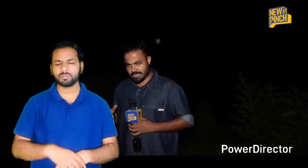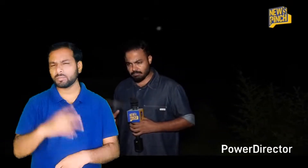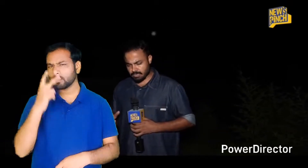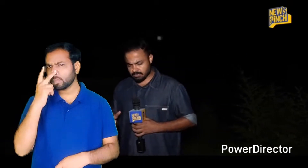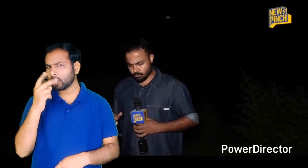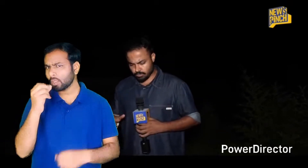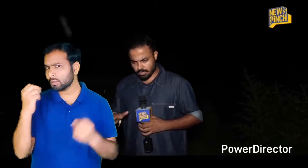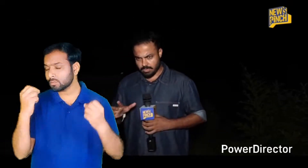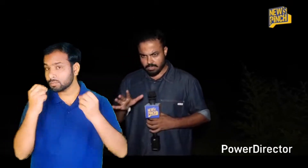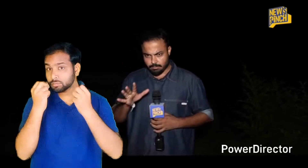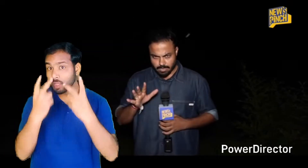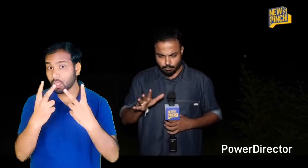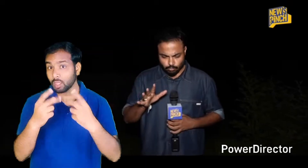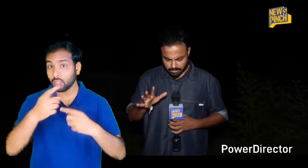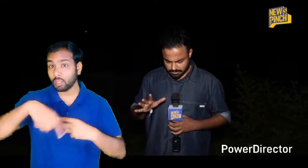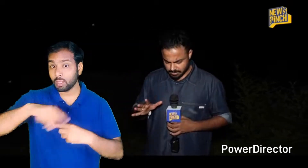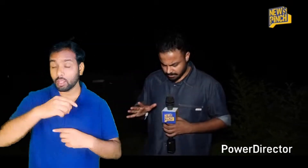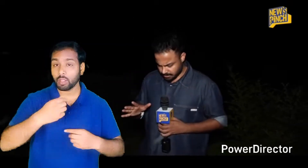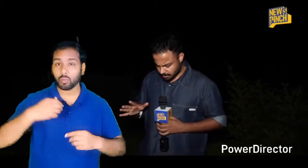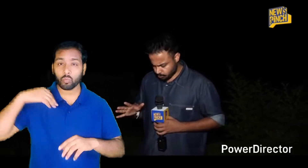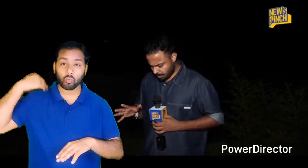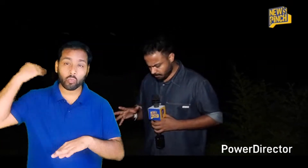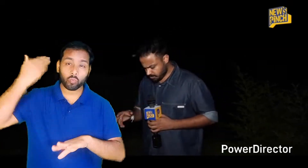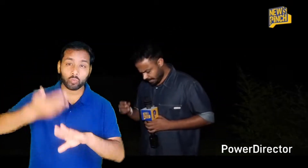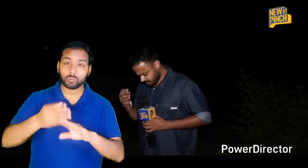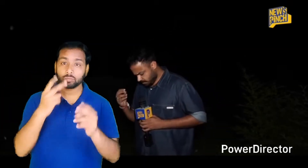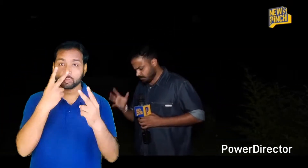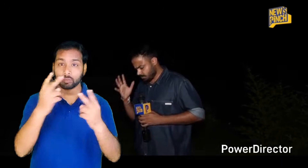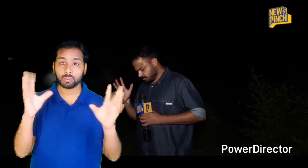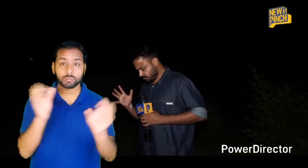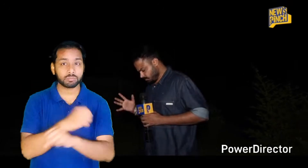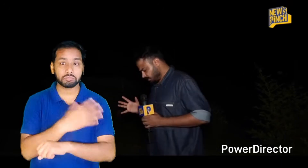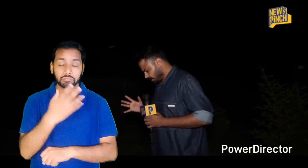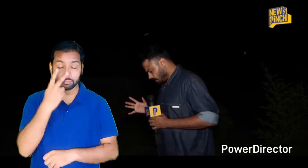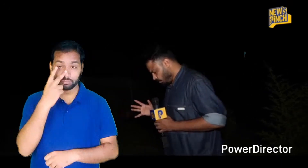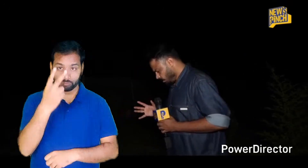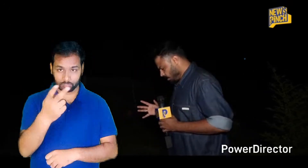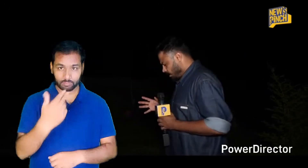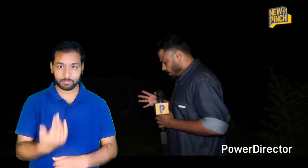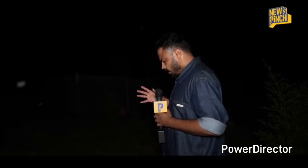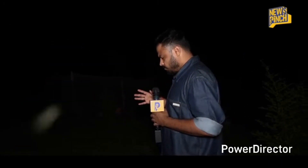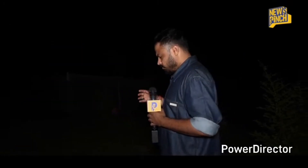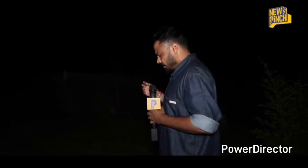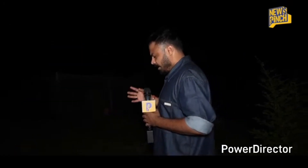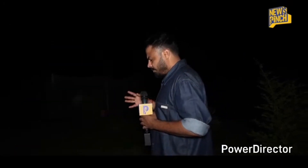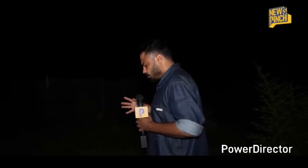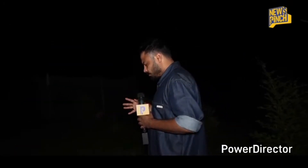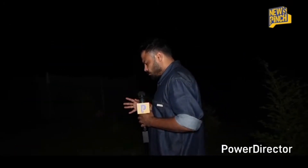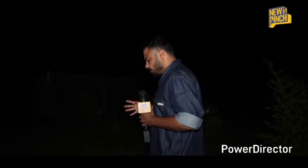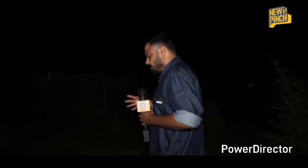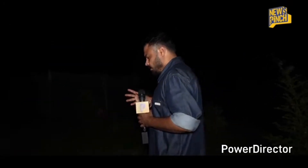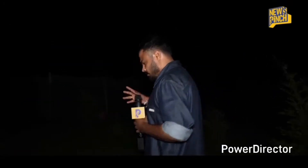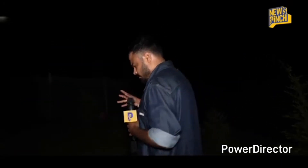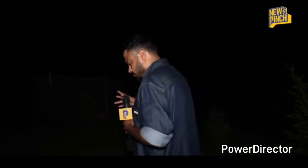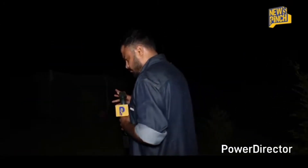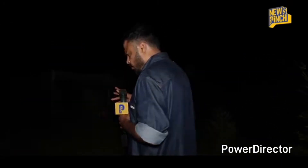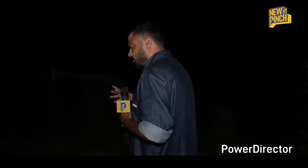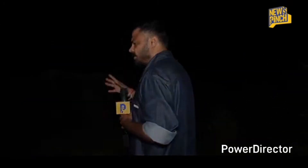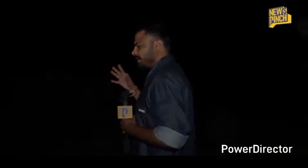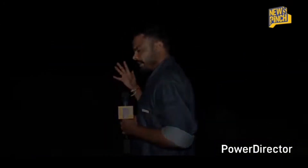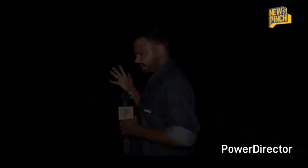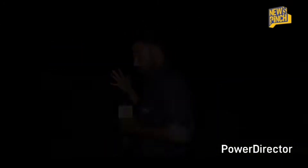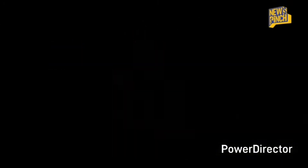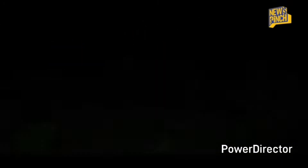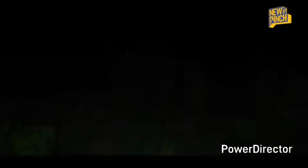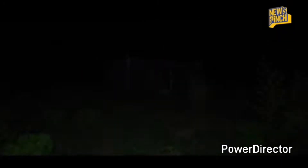का जीवन रात में कैसे होता है। मैं आपको कुछ ऐसा दिखाने जा रहा हूँ जो आपने शायद ही कभी अपने जीवन में देखा हो, और देखा भी होगा तो